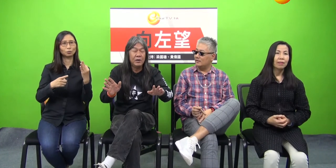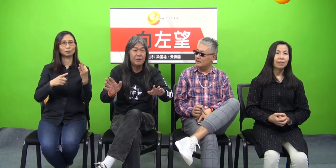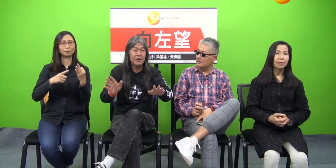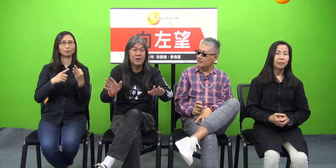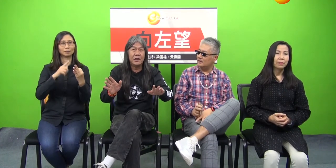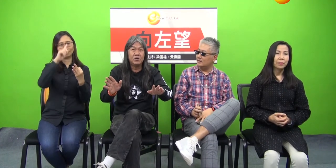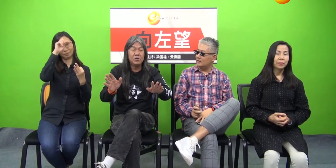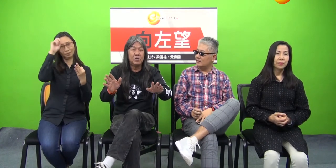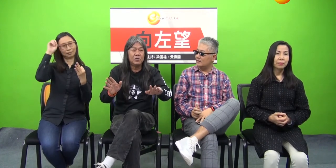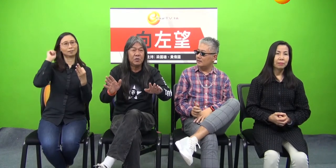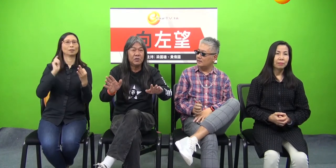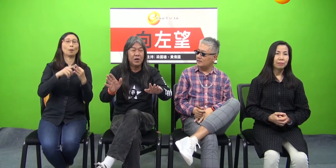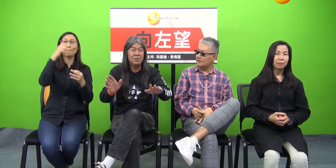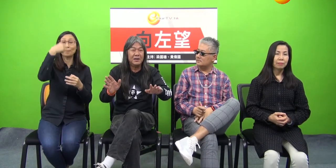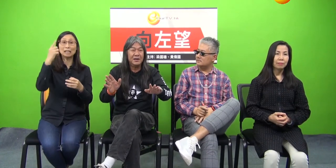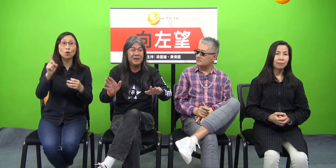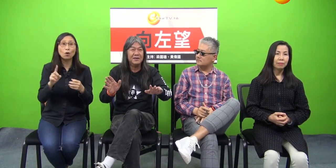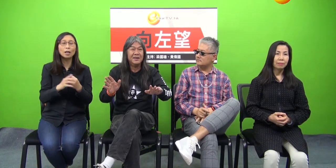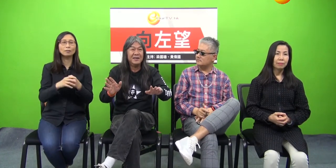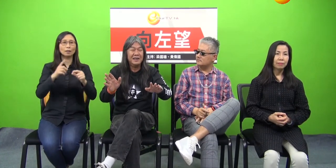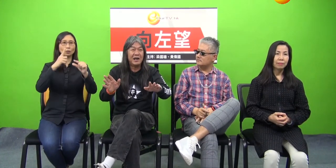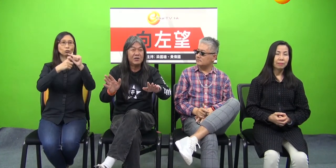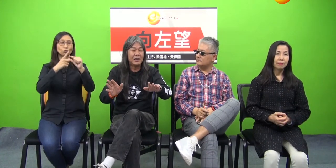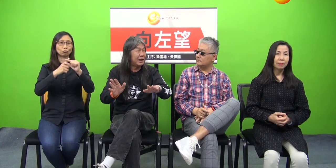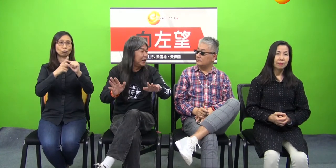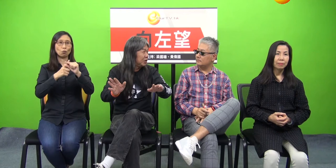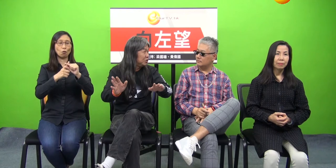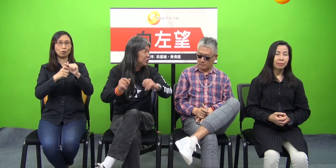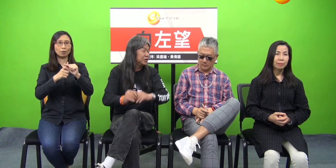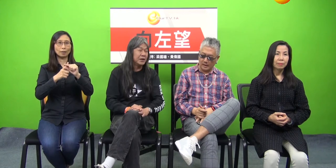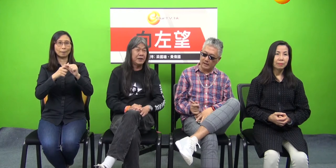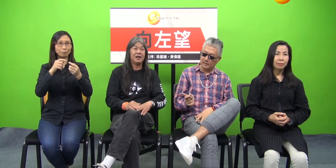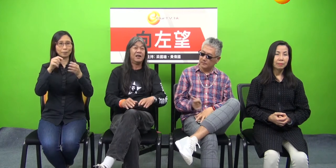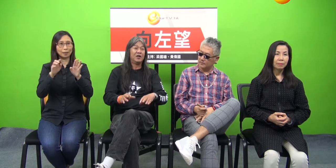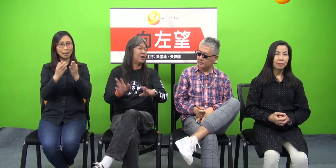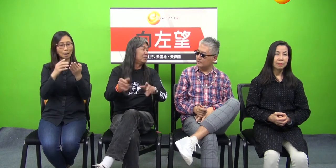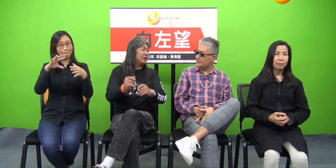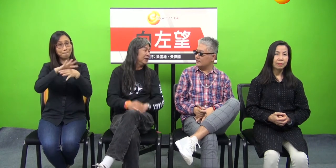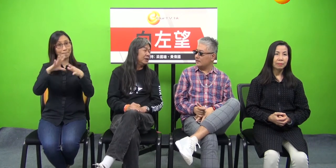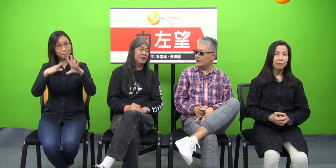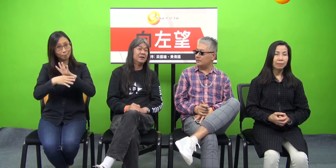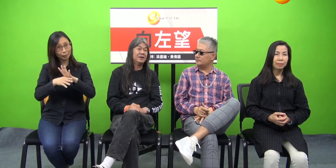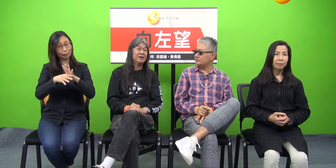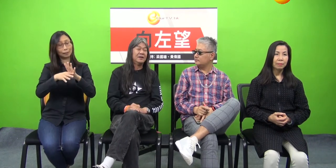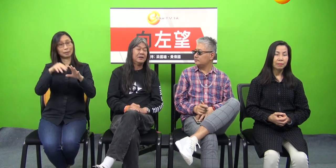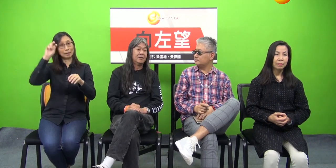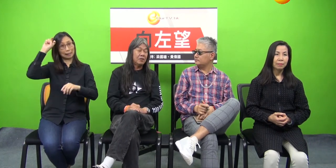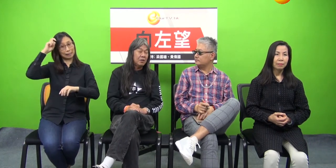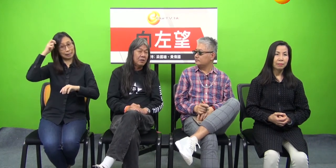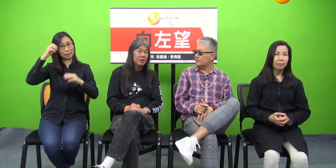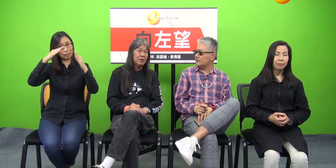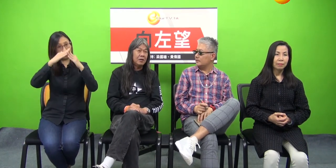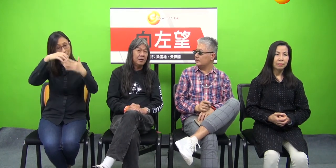容咧，話説咧就係中共中央文獻研究室嘅其中一個主管嚟嘅，即係講緊啲文獻嘅。大